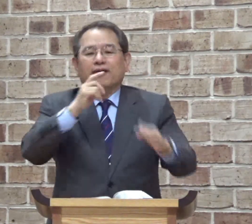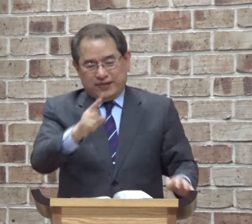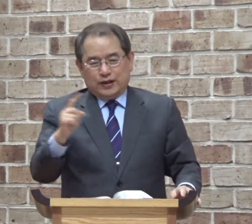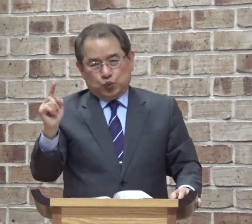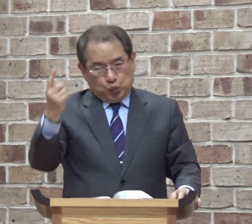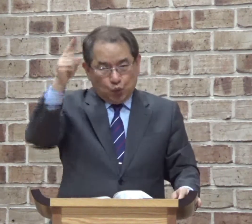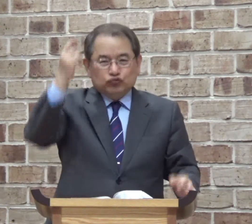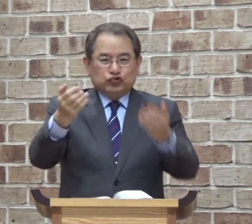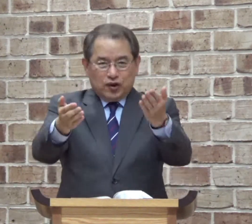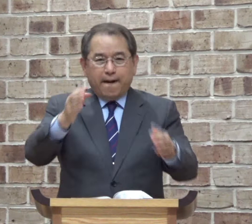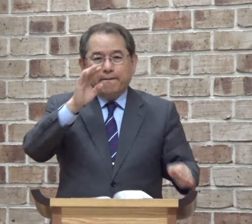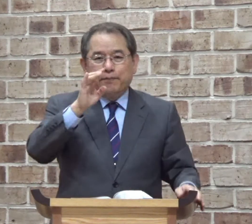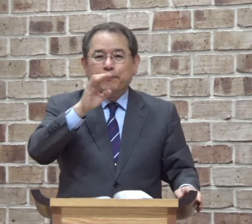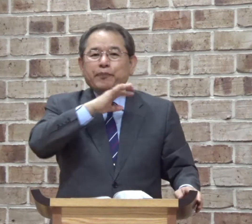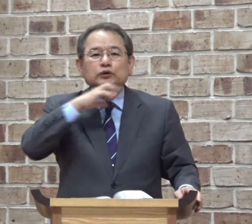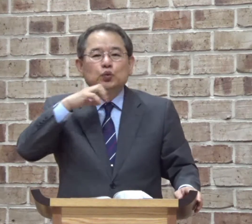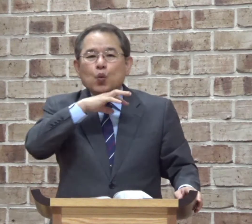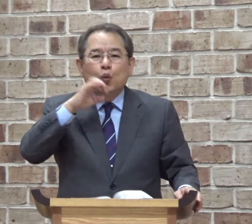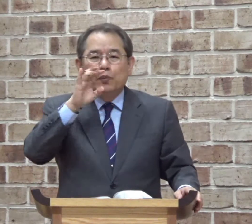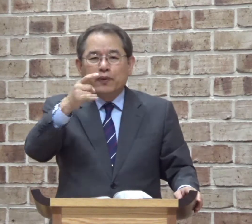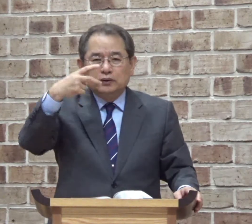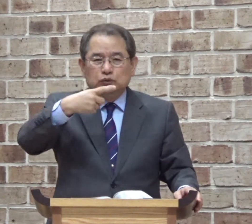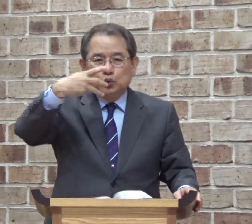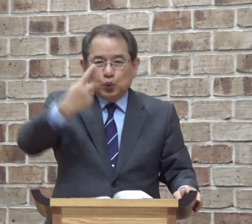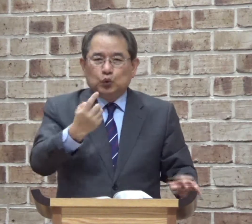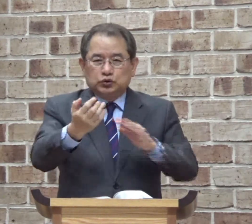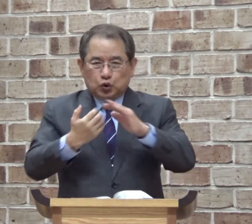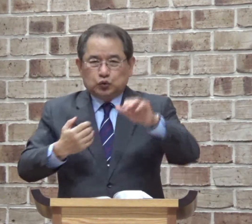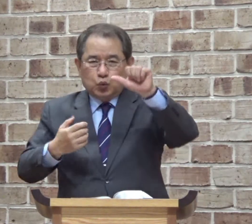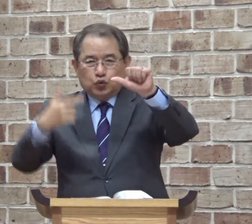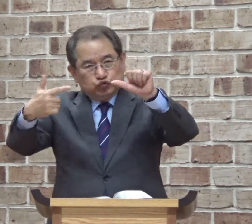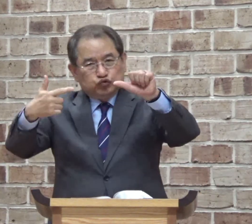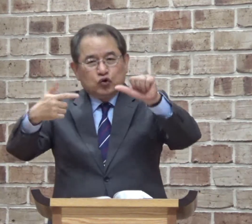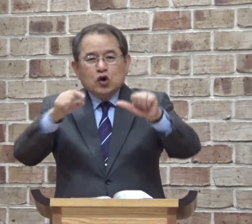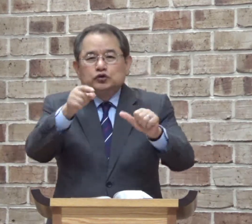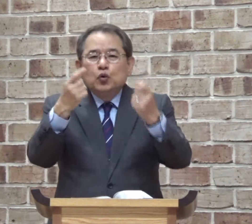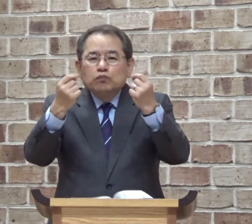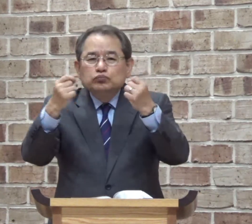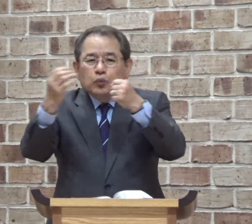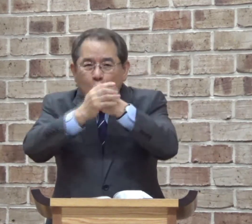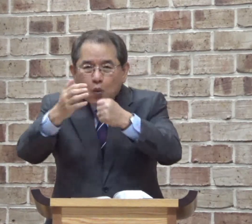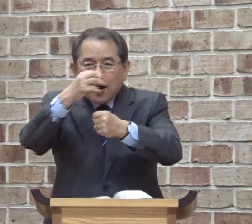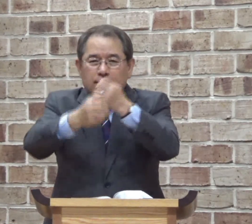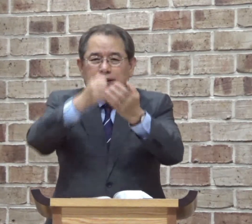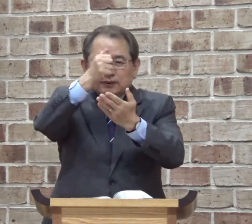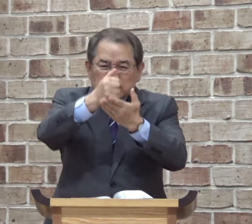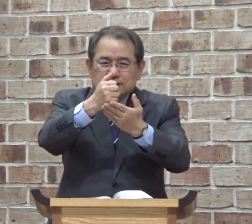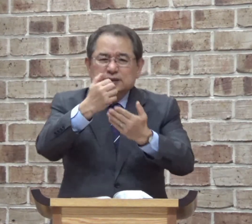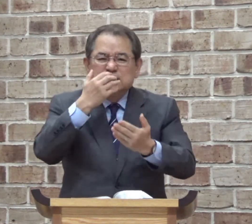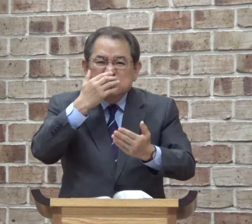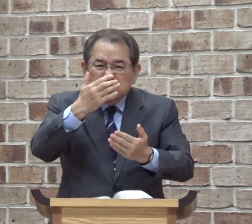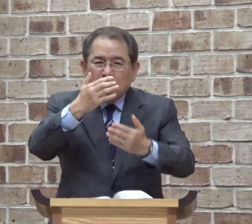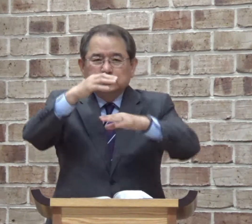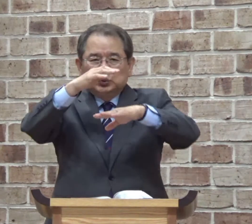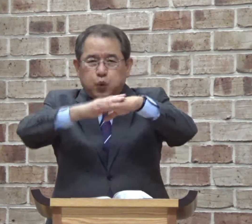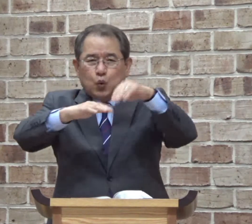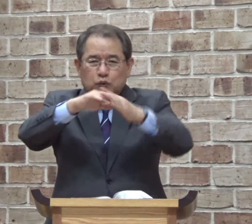베드로전서 5장 6절 말씀에 그러므로 하나님의 능하신 손 아래에서 겸손하라. 때가 되면